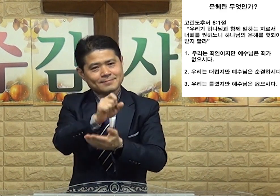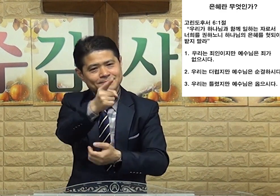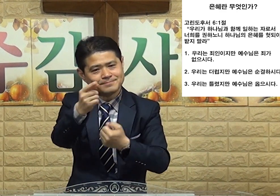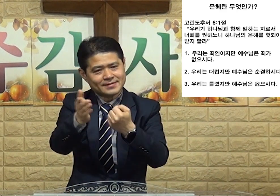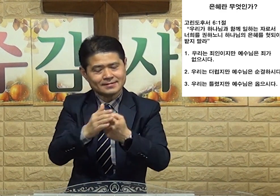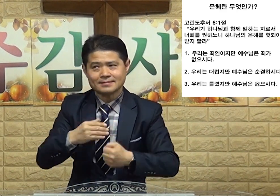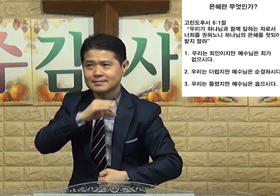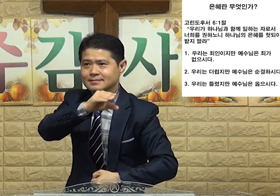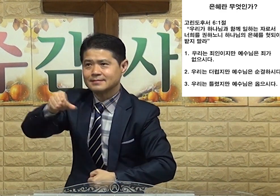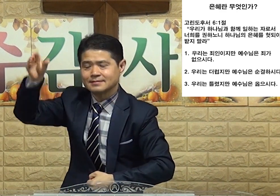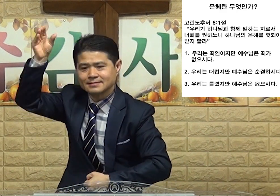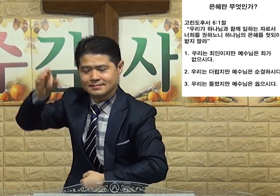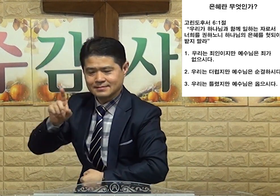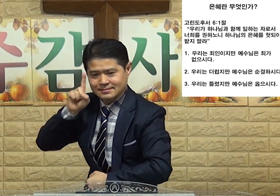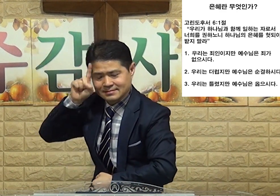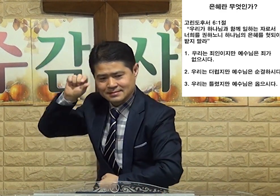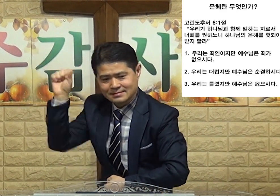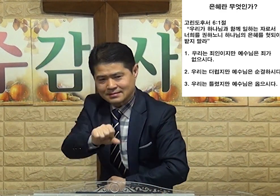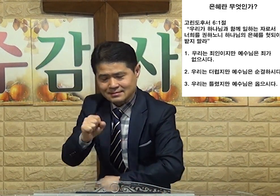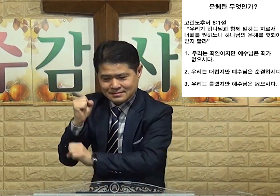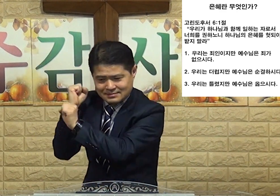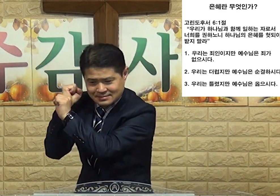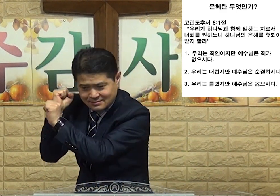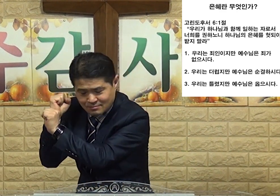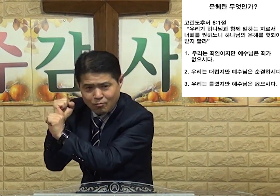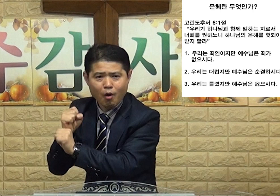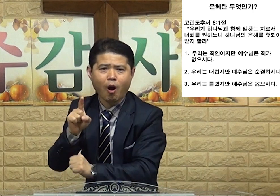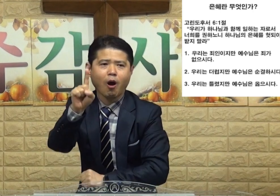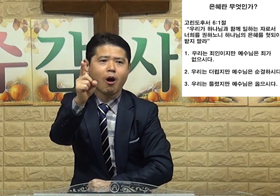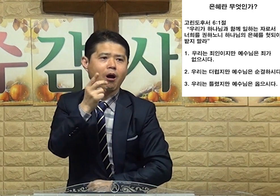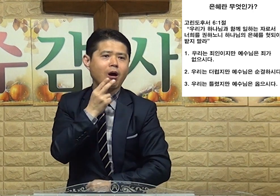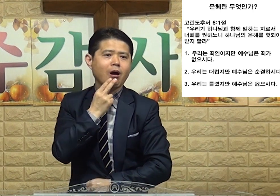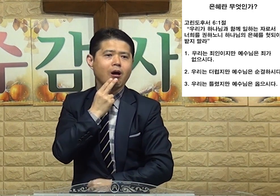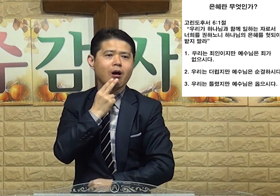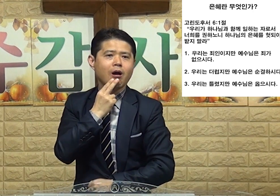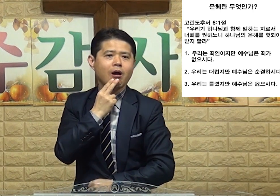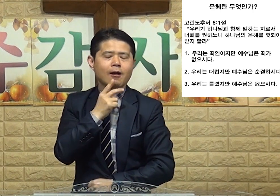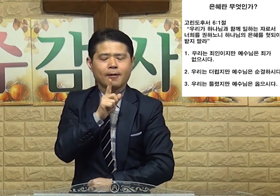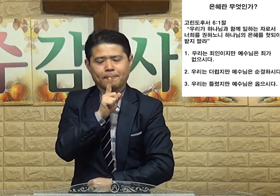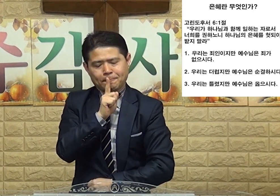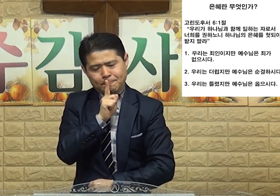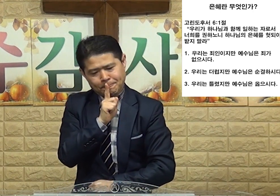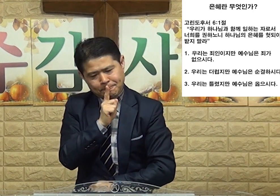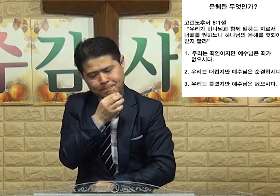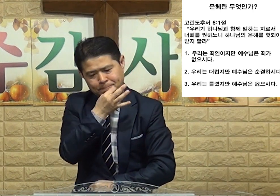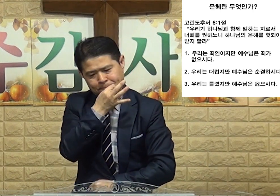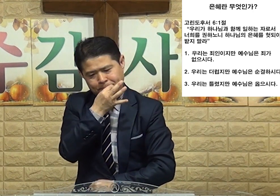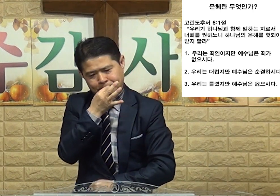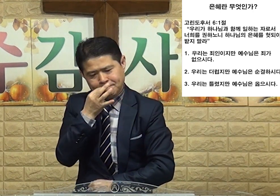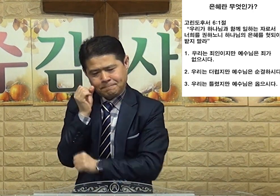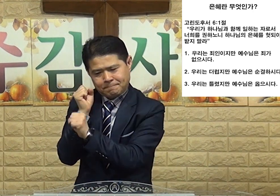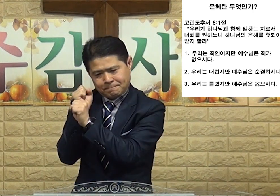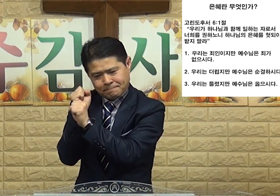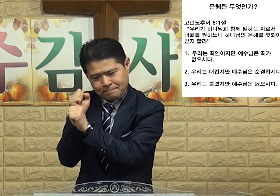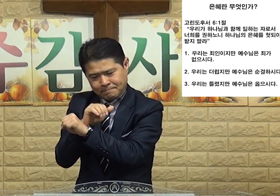말씀에 네가 죄 때문에 십자가를 지는 것이다 라는 말이 없습니다. 조용하게